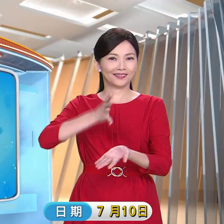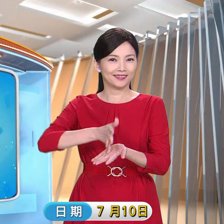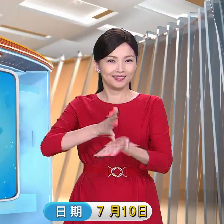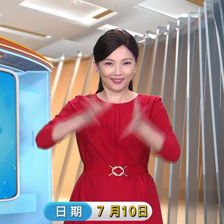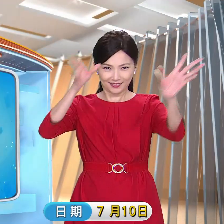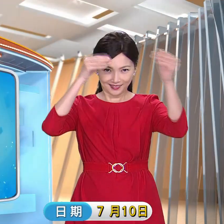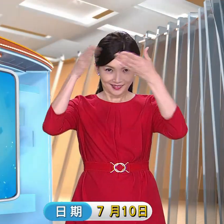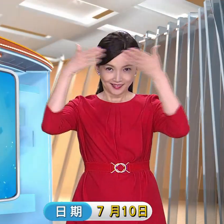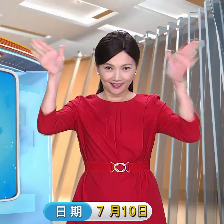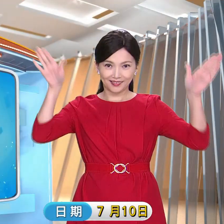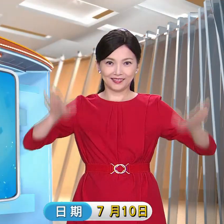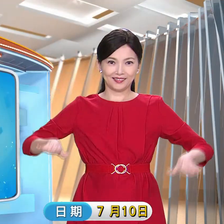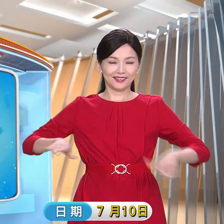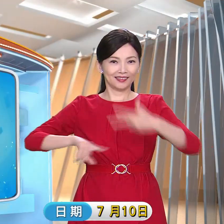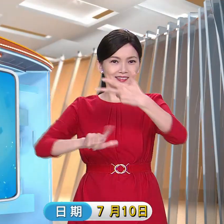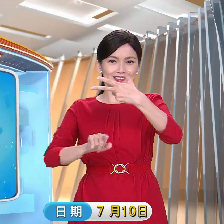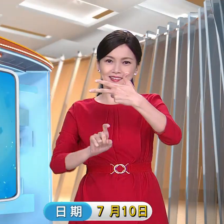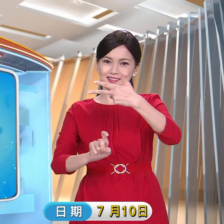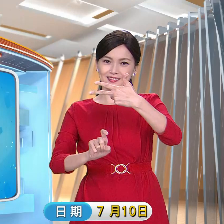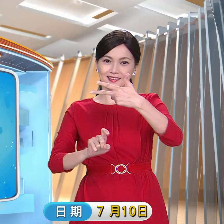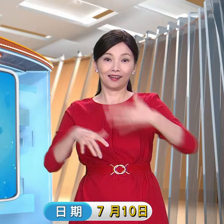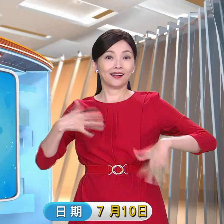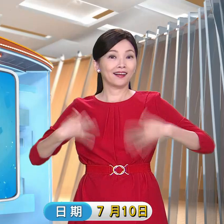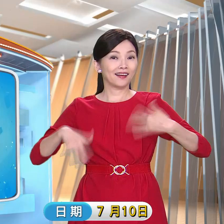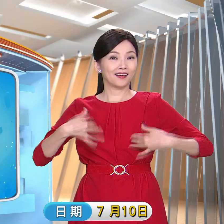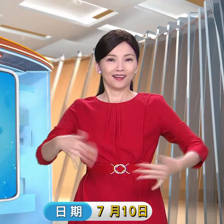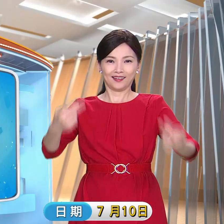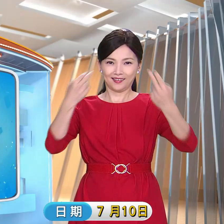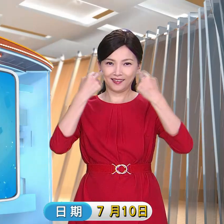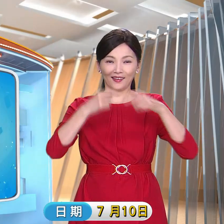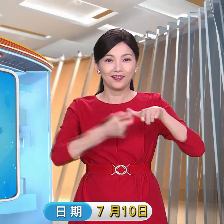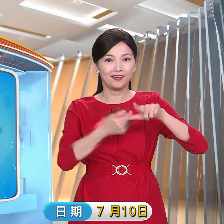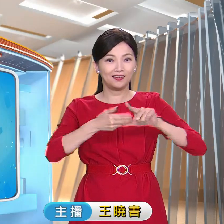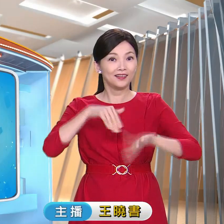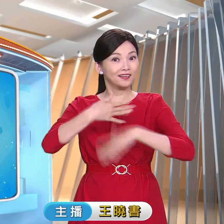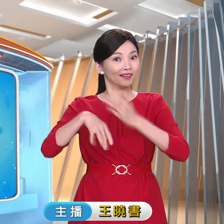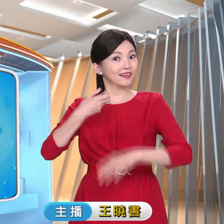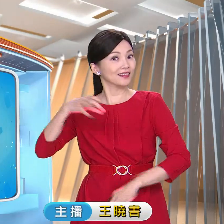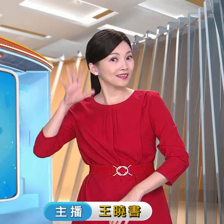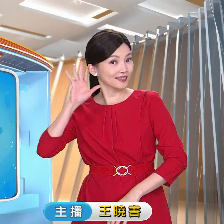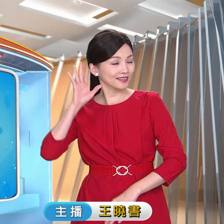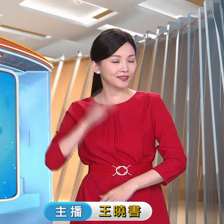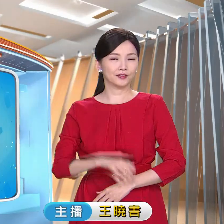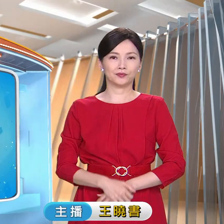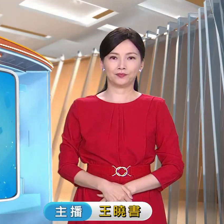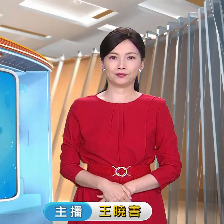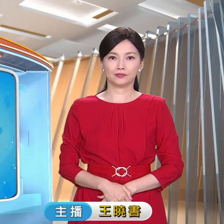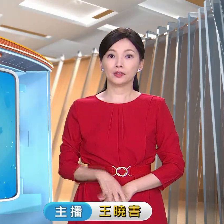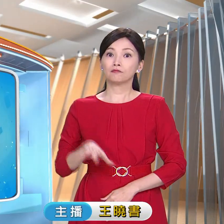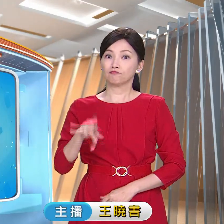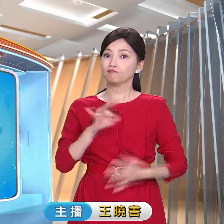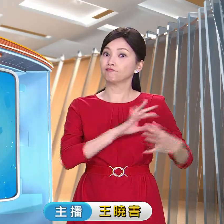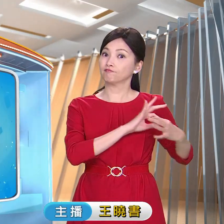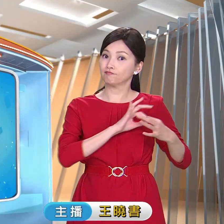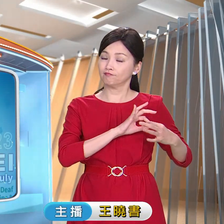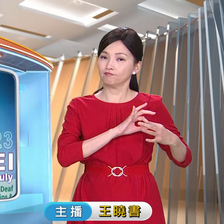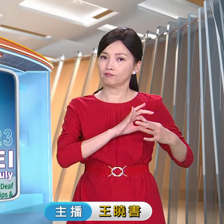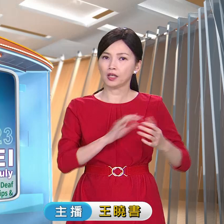看新闻，开视野，欢迎收看今天七月十号的公视首语新闻。首先来关